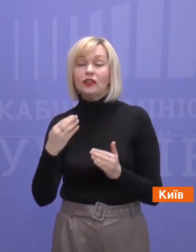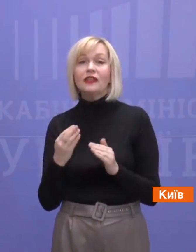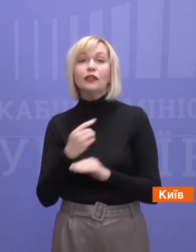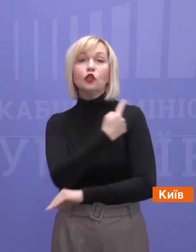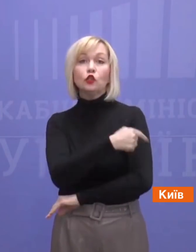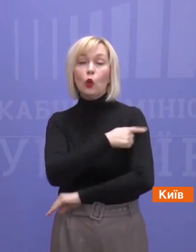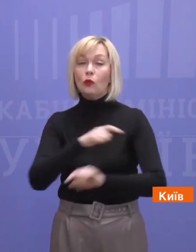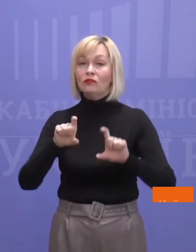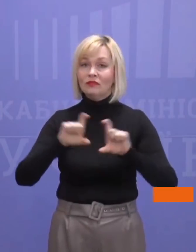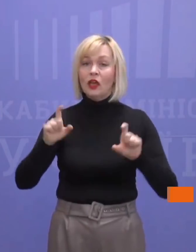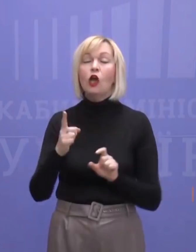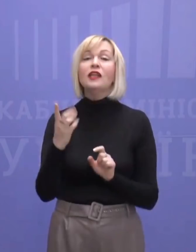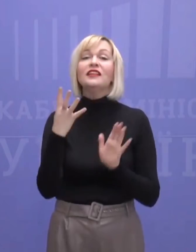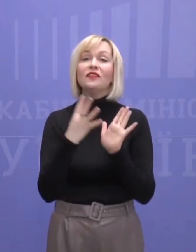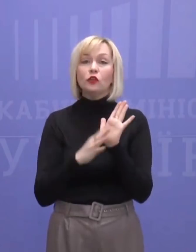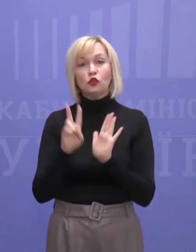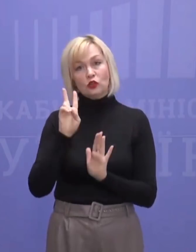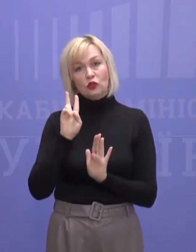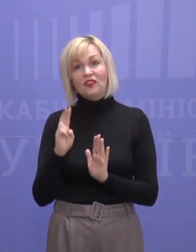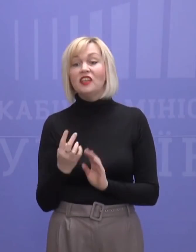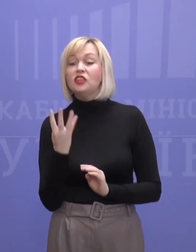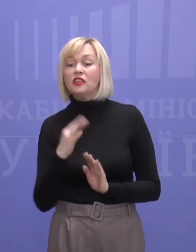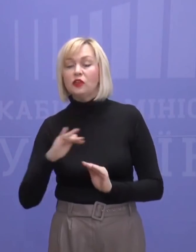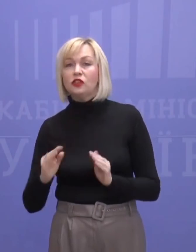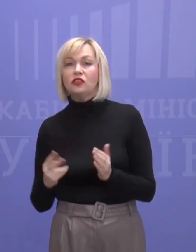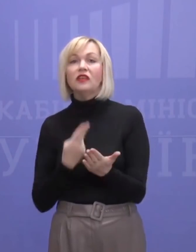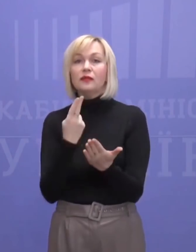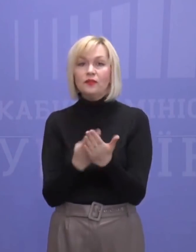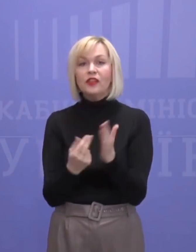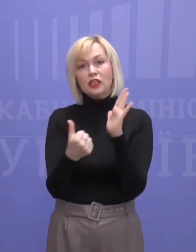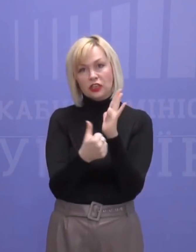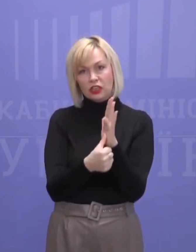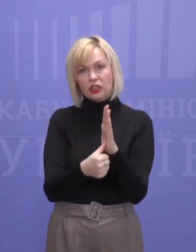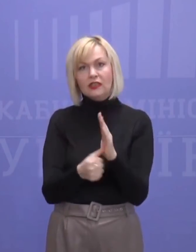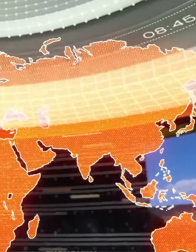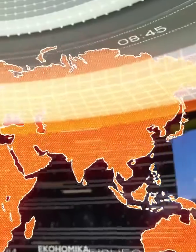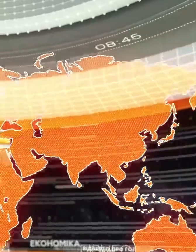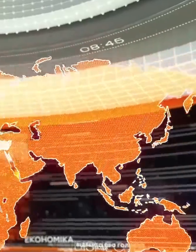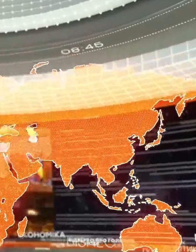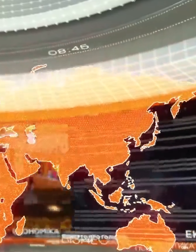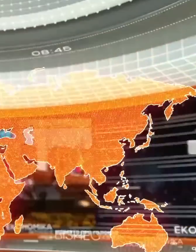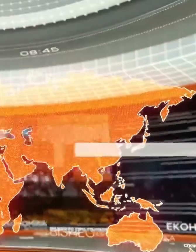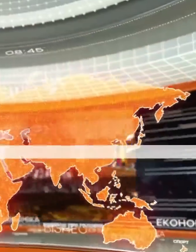закладів охорони здоров'я 92 особи. З них 4 дітей і 6 медпрацівників.